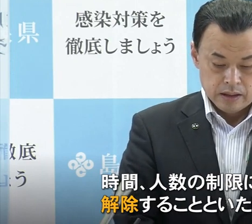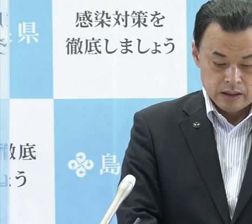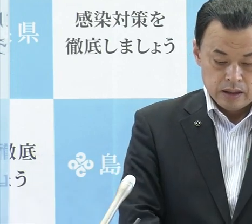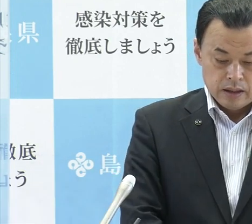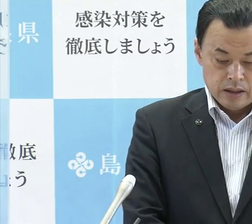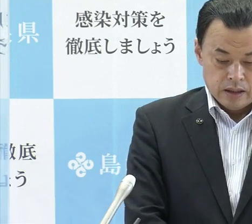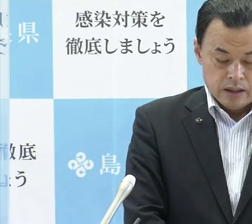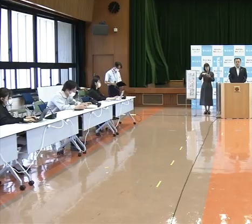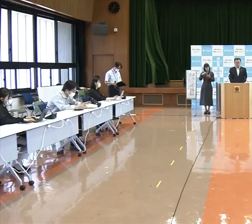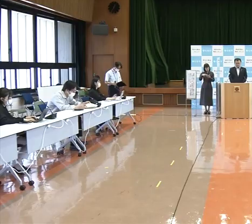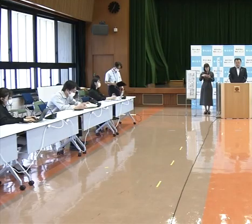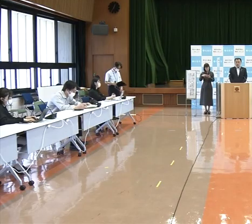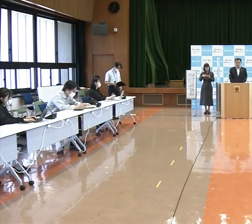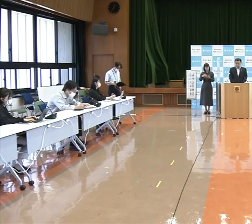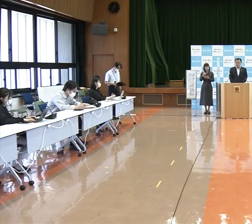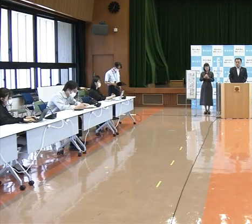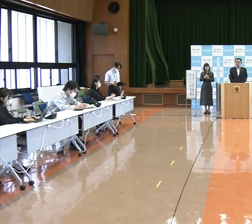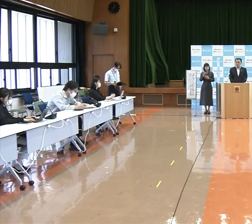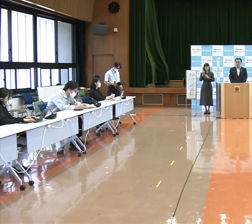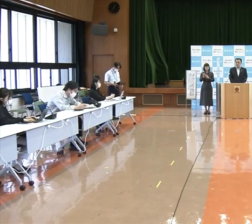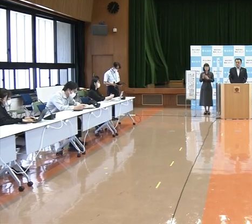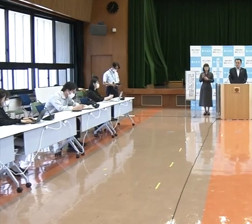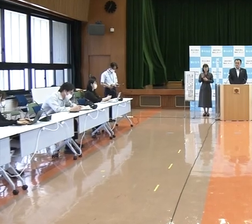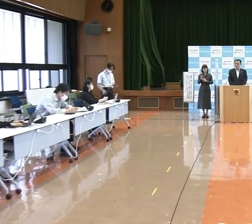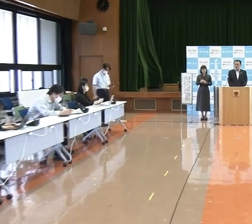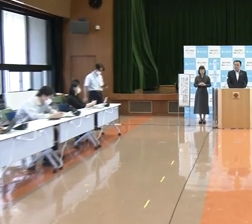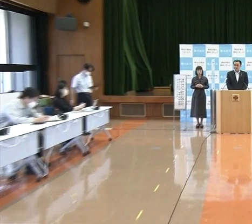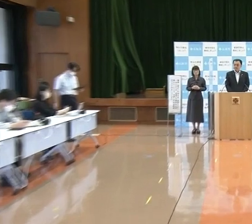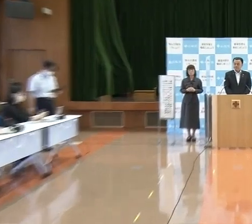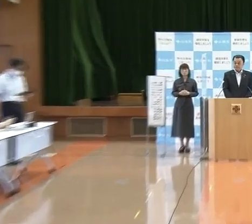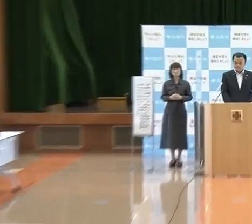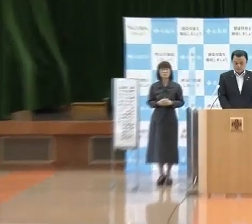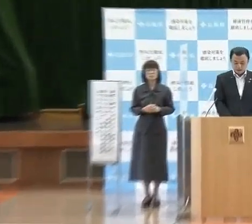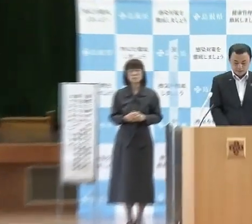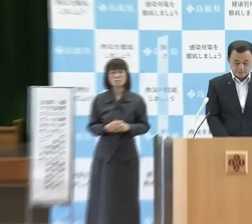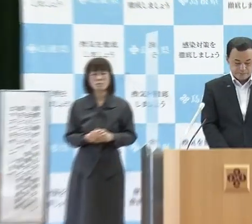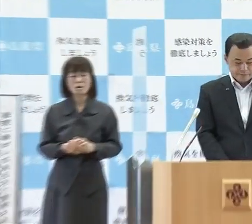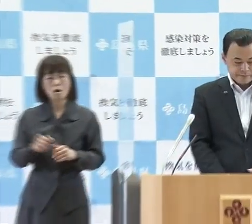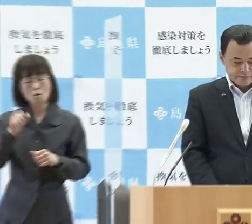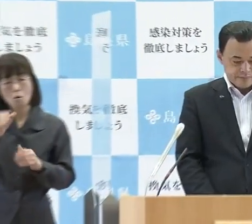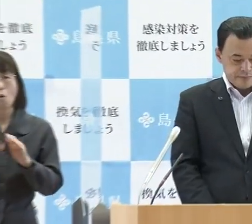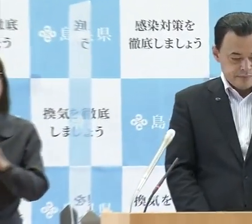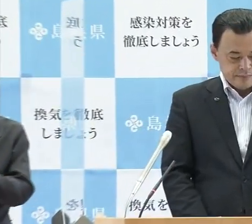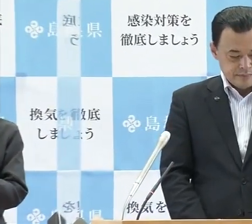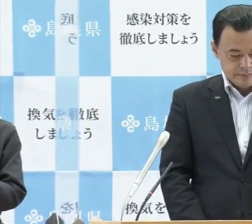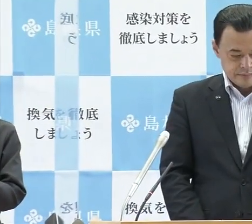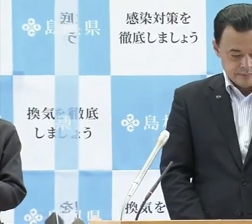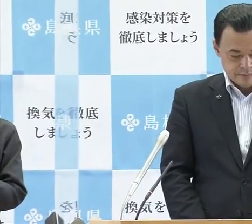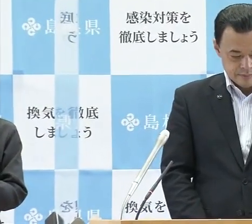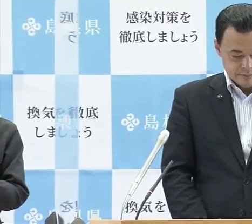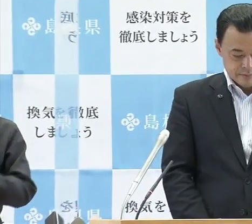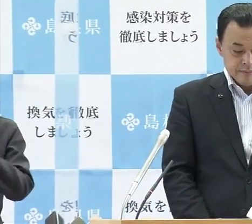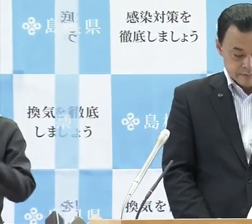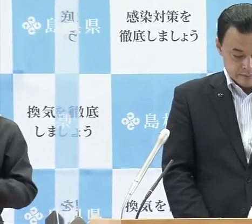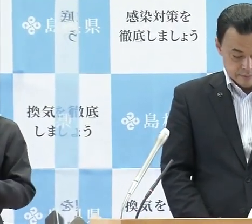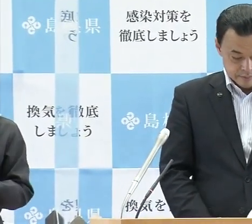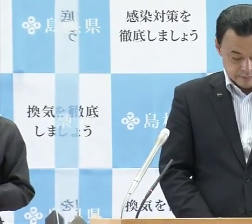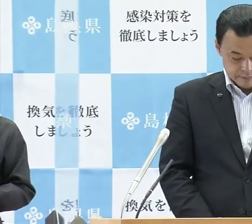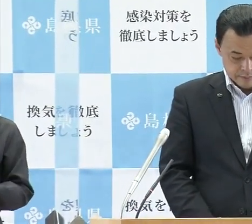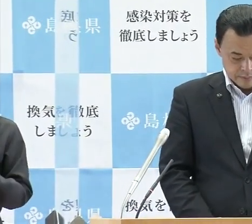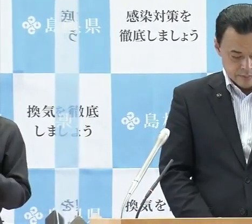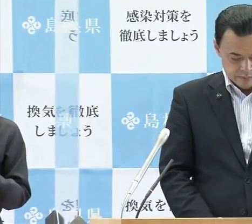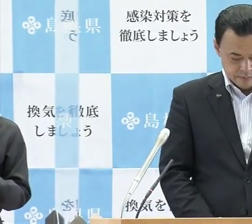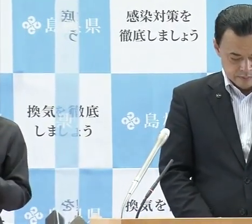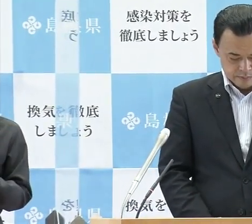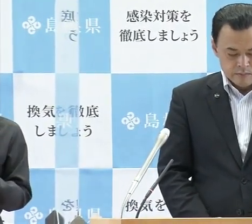ます丸山達也知事はきょう記者会見を開き飲食店を利用する際の人数と